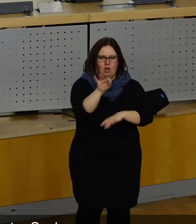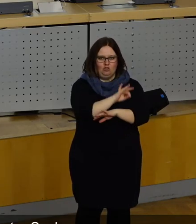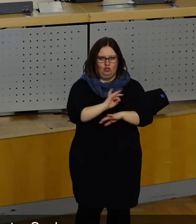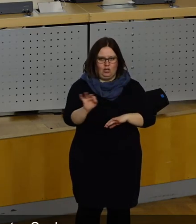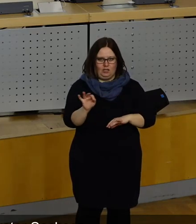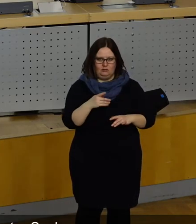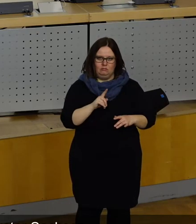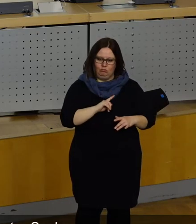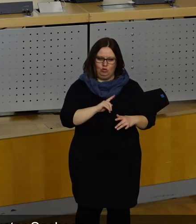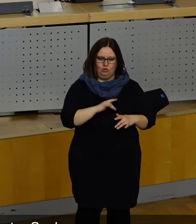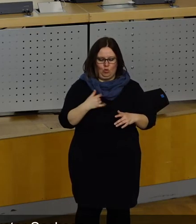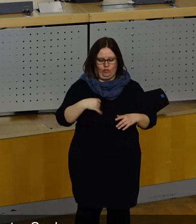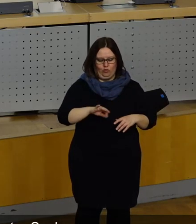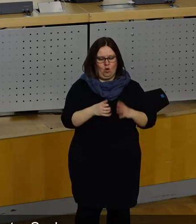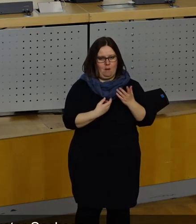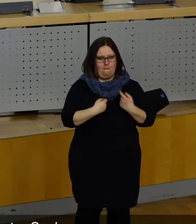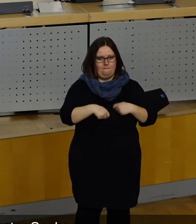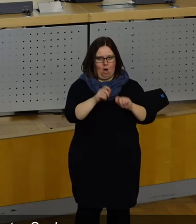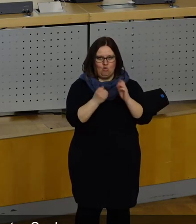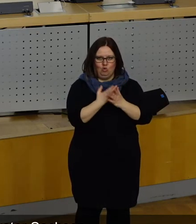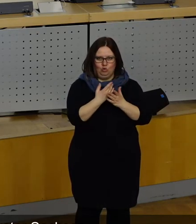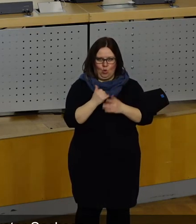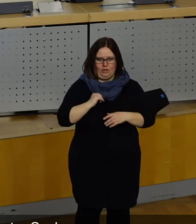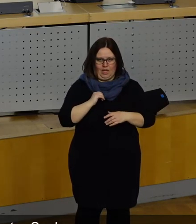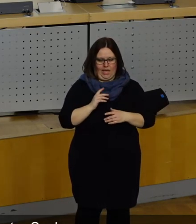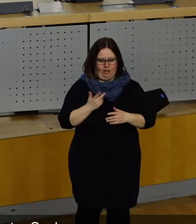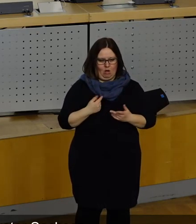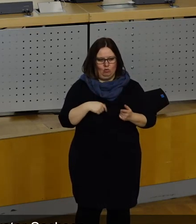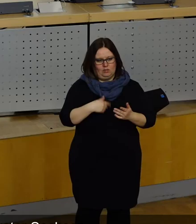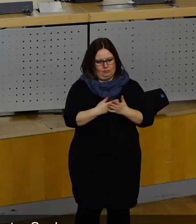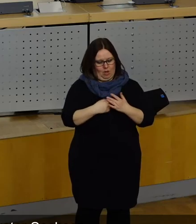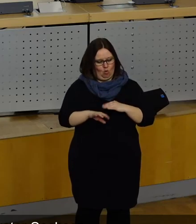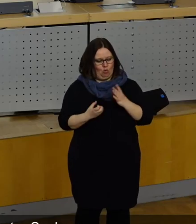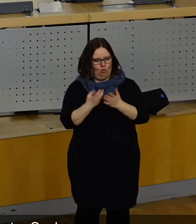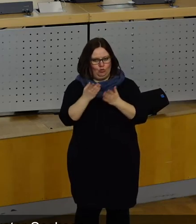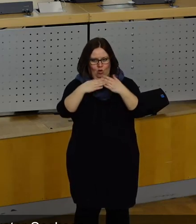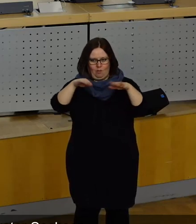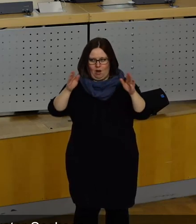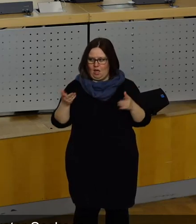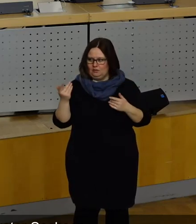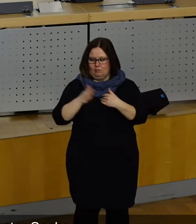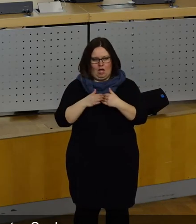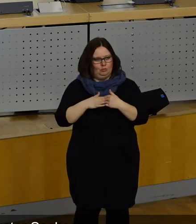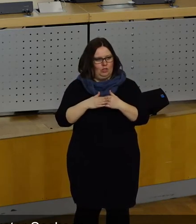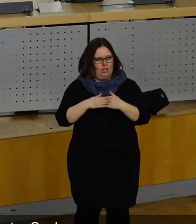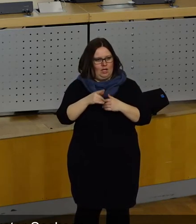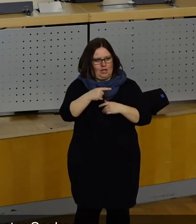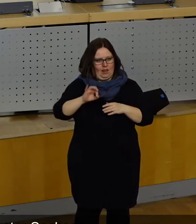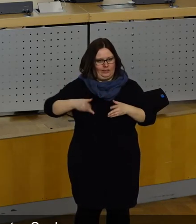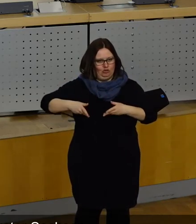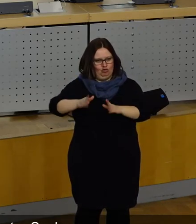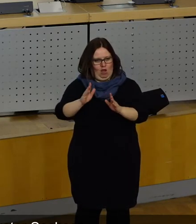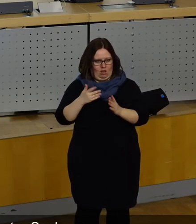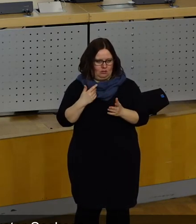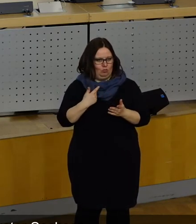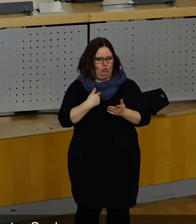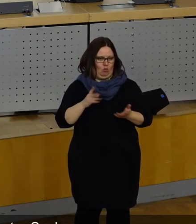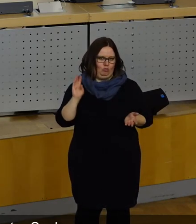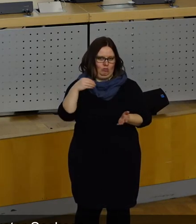die der Träger des Zentrums für Baukultur ist, unweit hier im Kulturpalast unten in der Ecke an der Galeriestraße, was schon mehrfach angesprochen